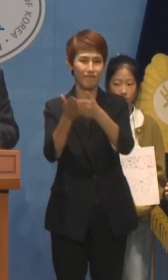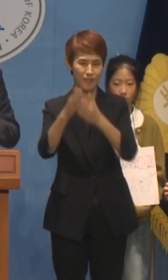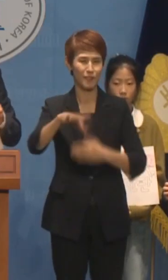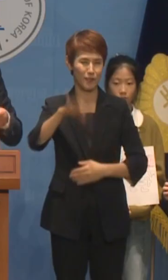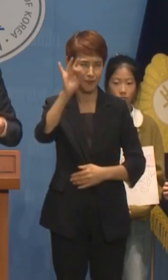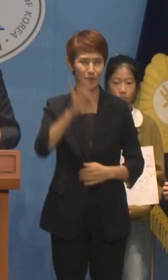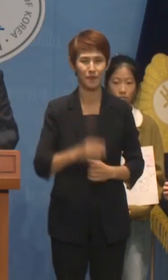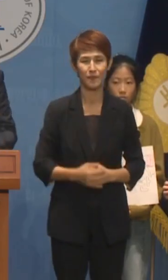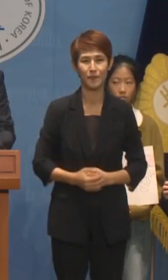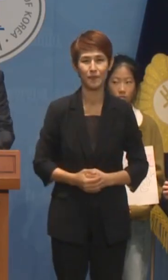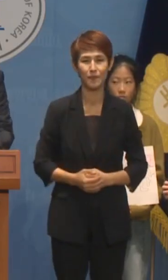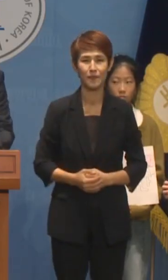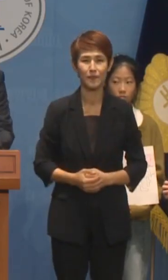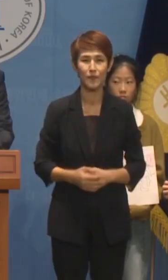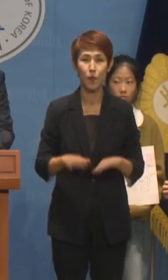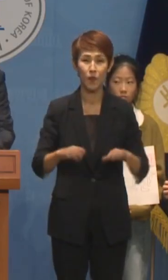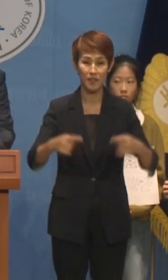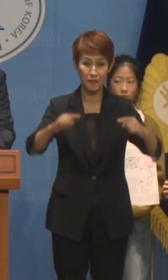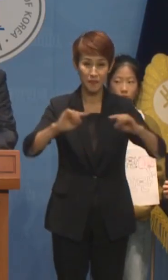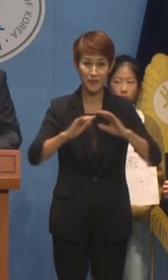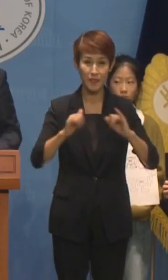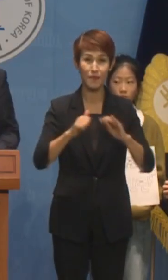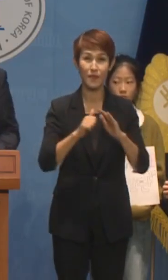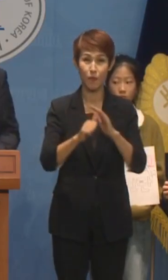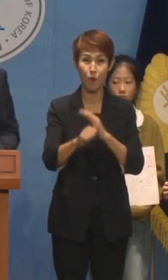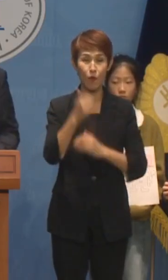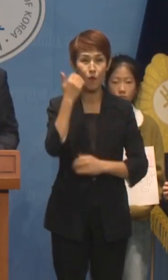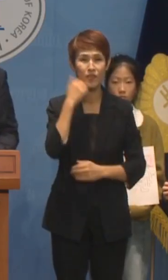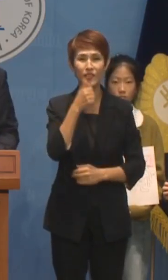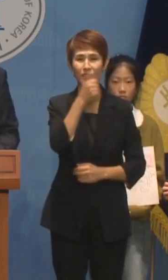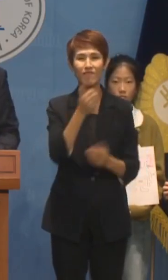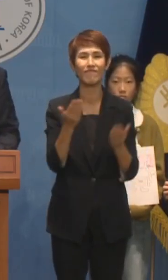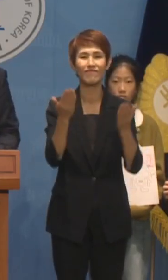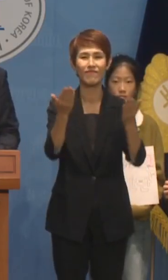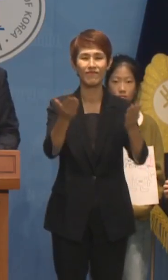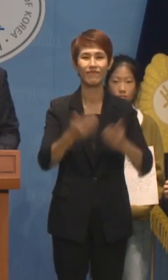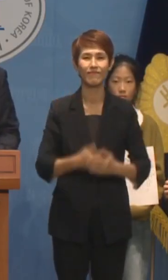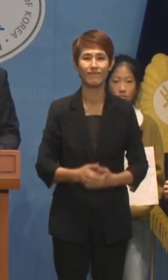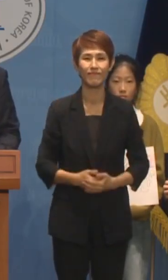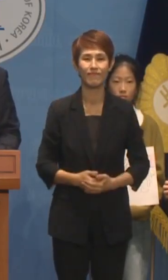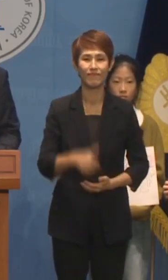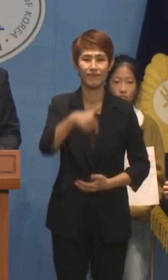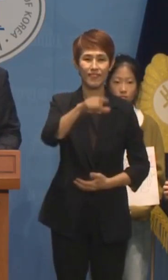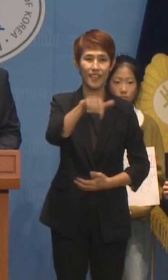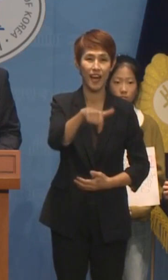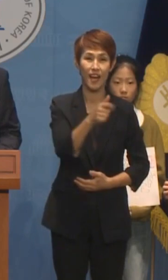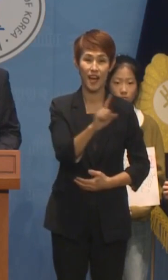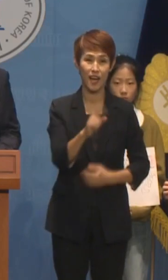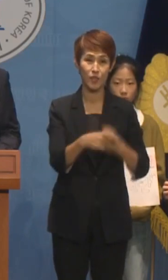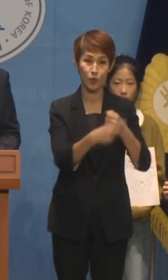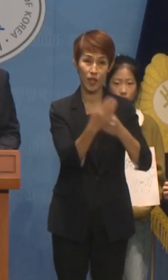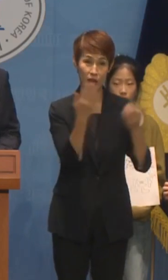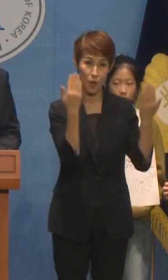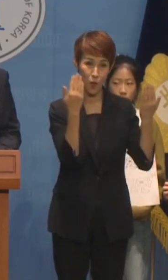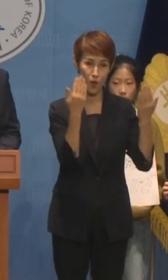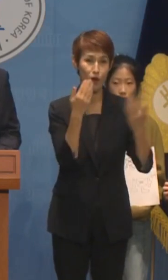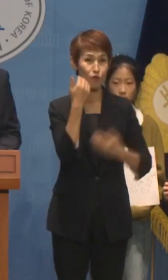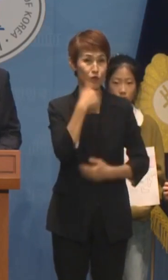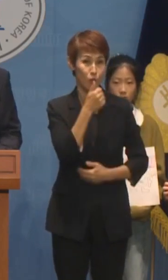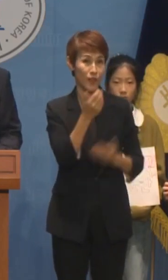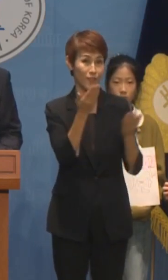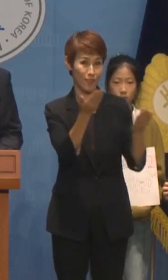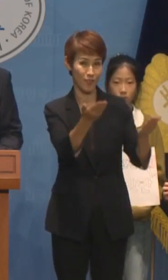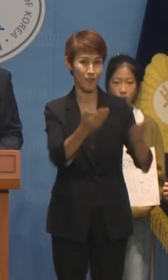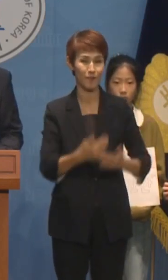자리에 참석한 청원인들의 대표단을 소개하겠습니다. 각하초등학교부터 소개하겠습니다. 호명할